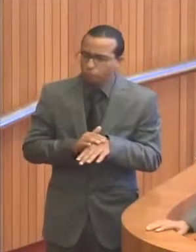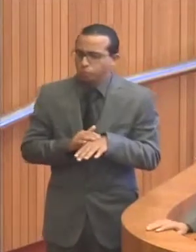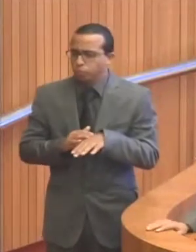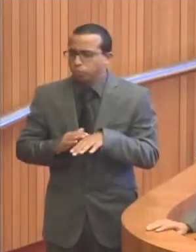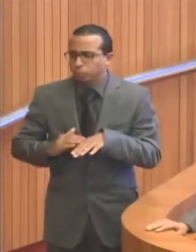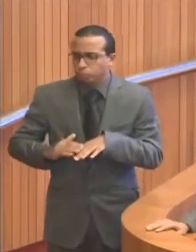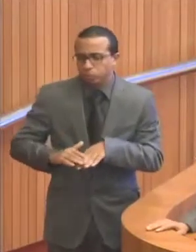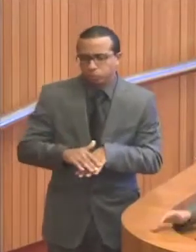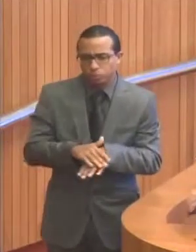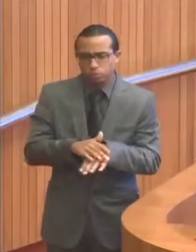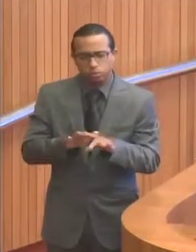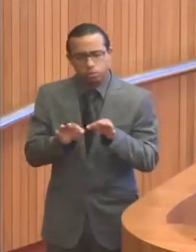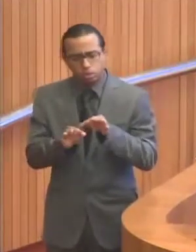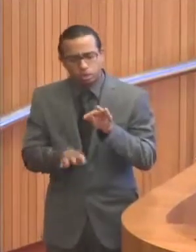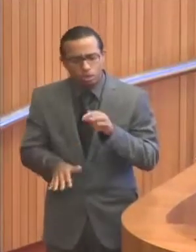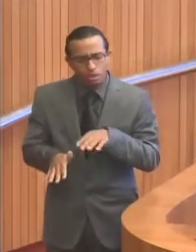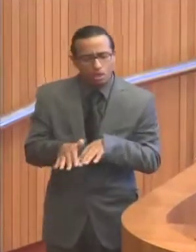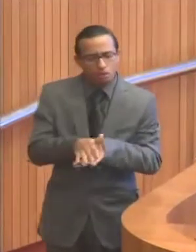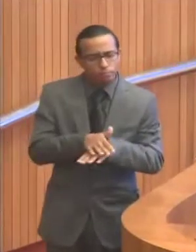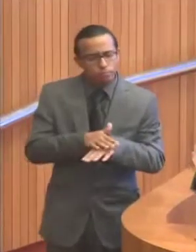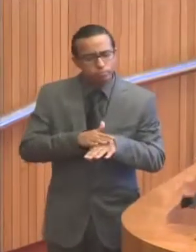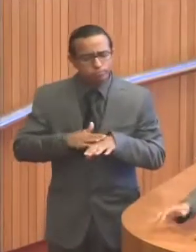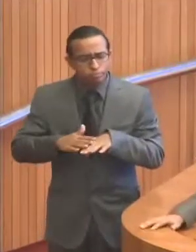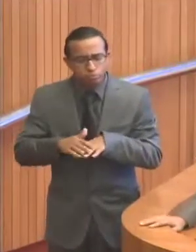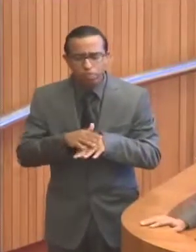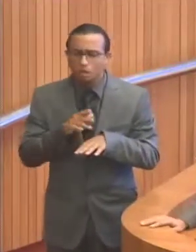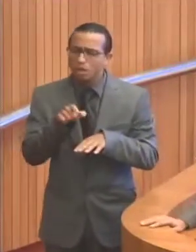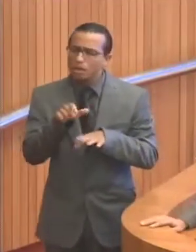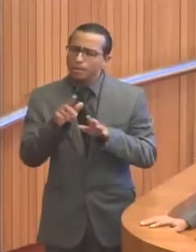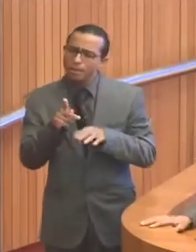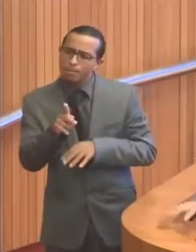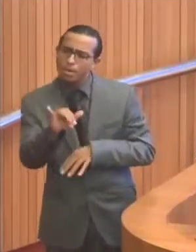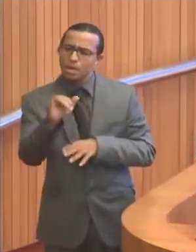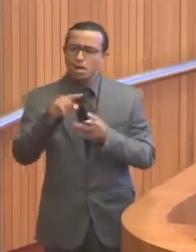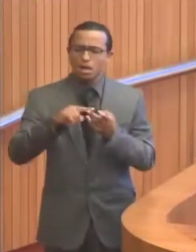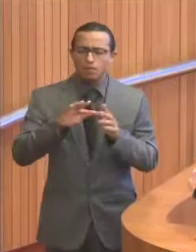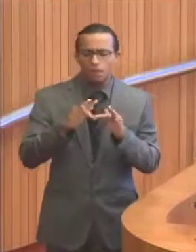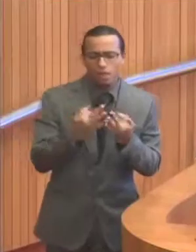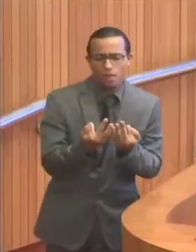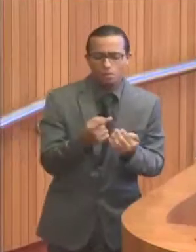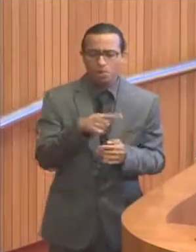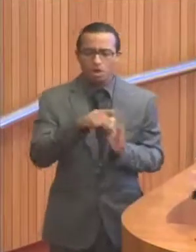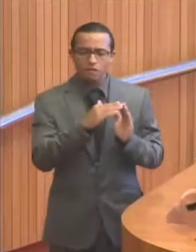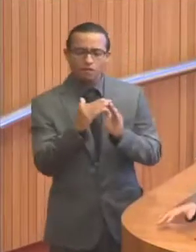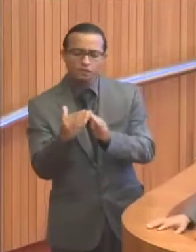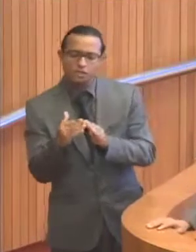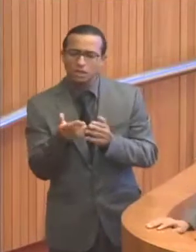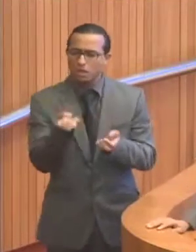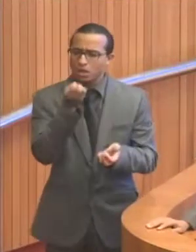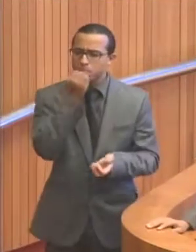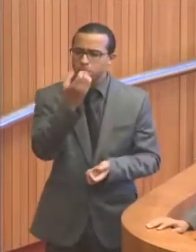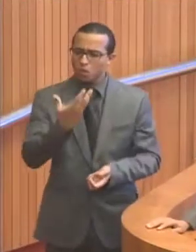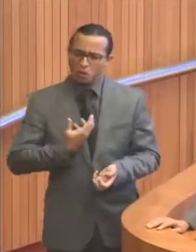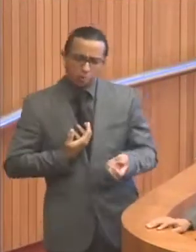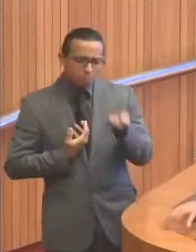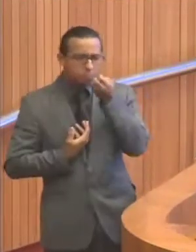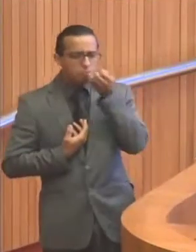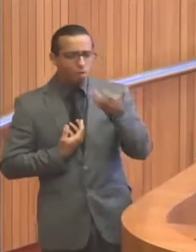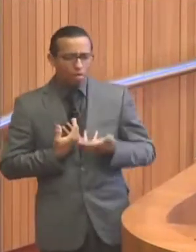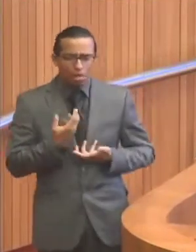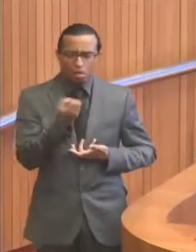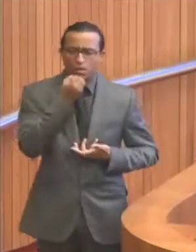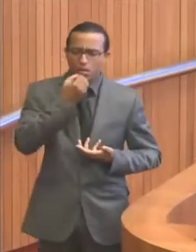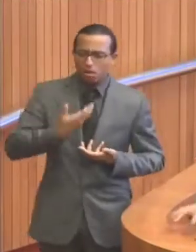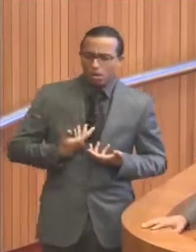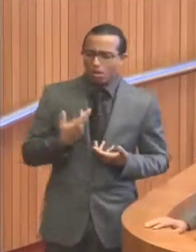longamente com esse pai, com os seus familiares, com os vizinhos, que desabafaram, que falaram, né, expressaram